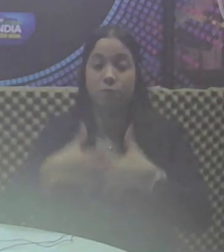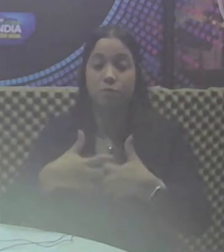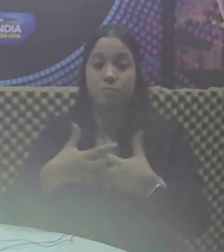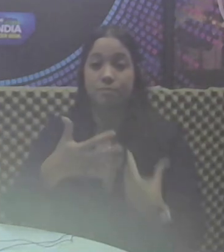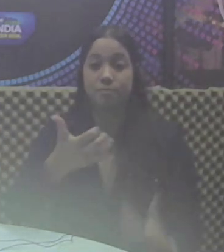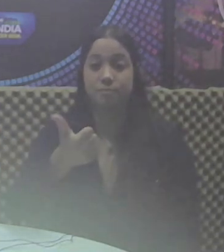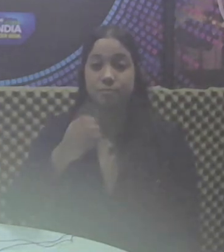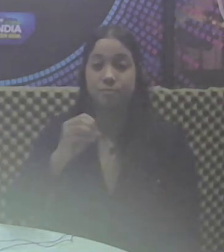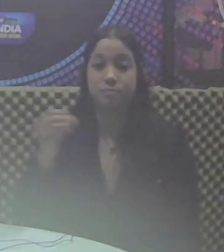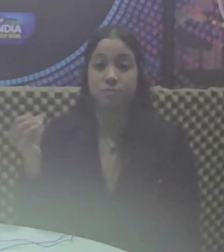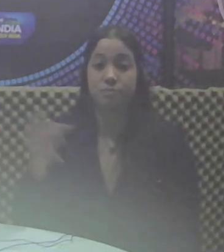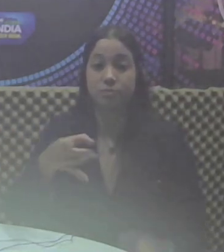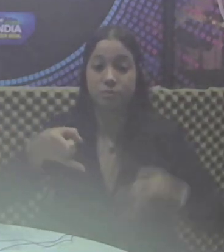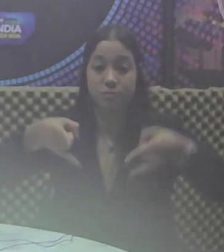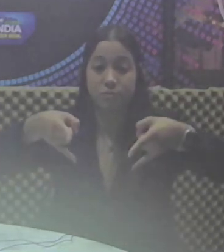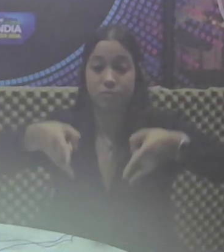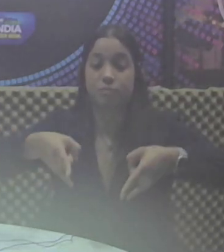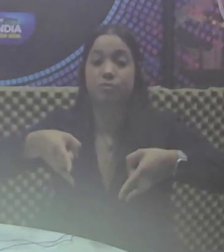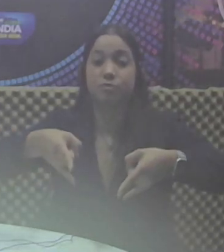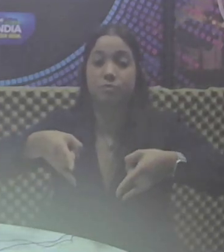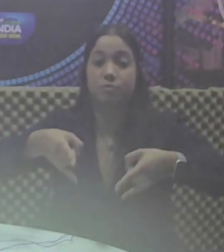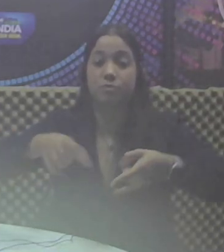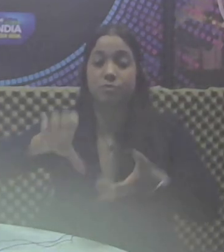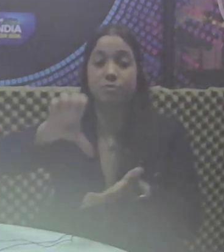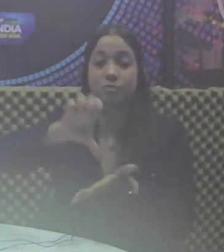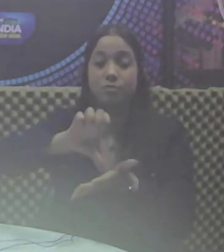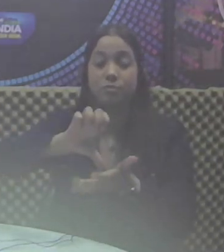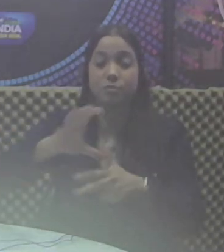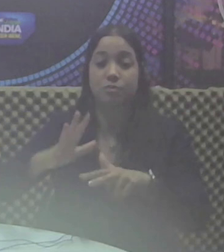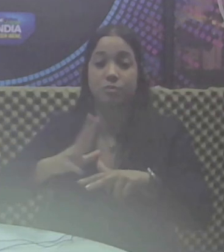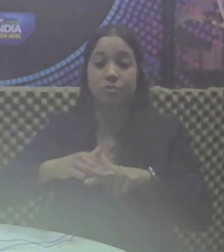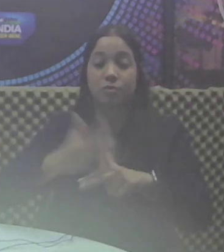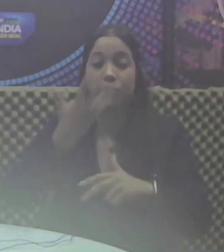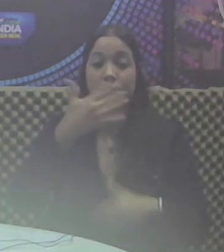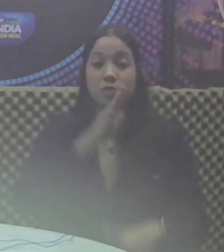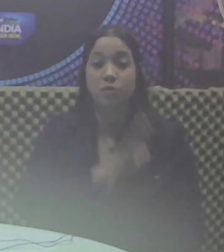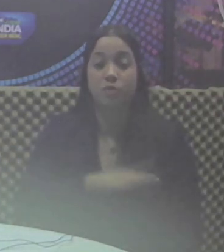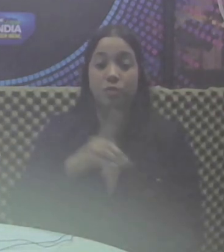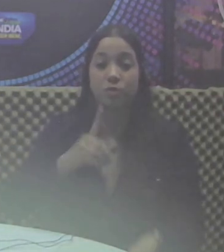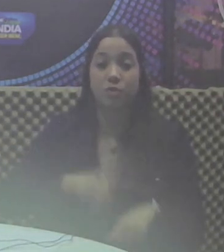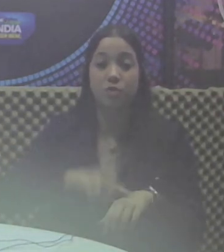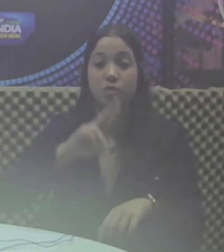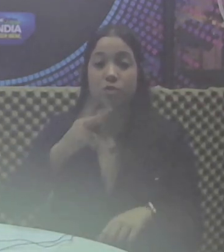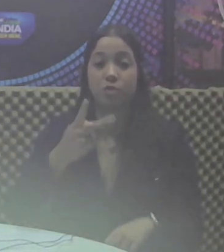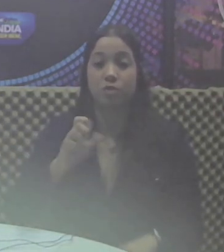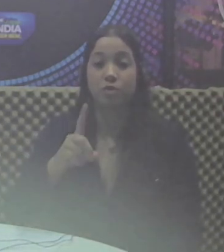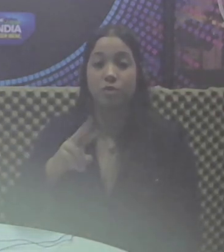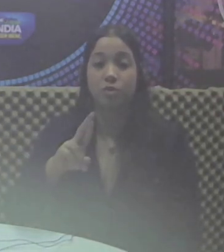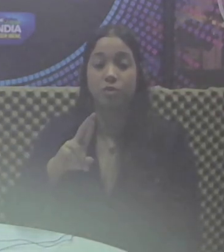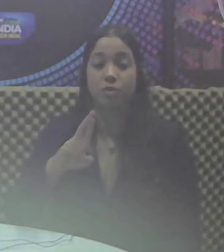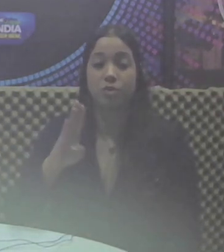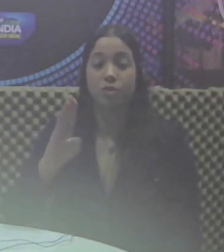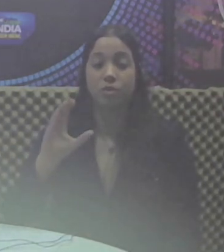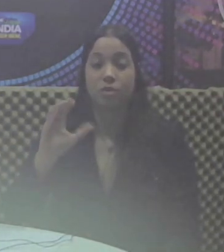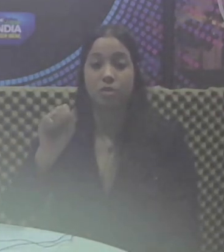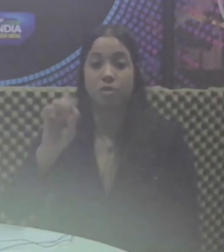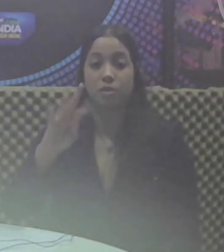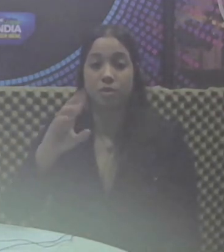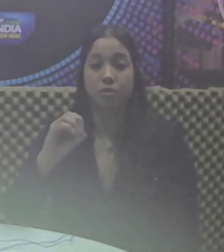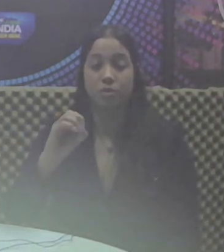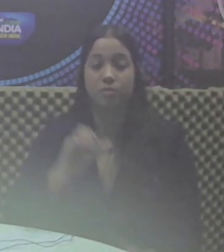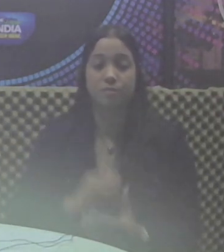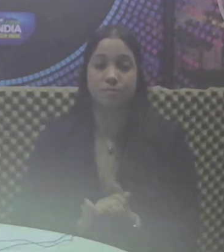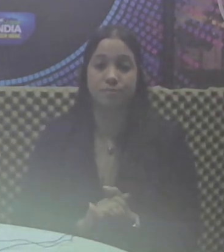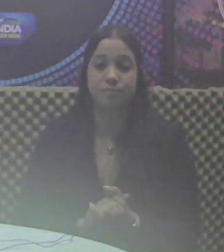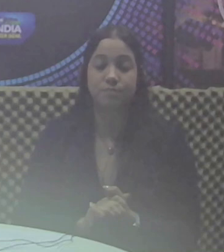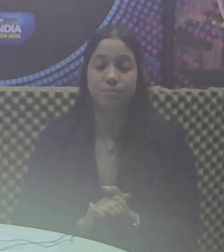10 novos leitos no Centro de Internação Pediátrico Dr. Helder Castro de Bastos, o CIP.